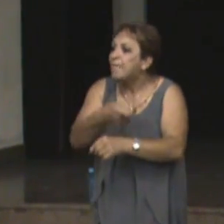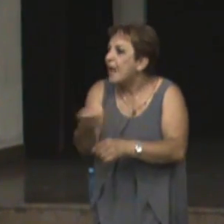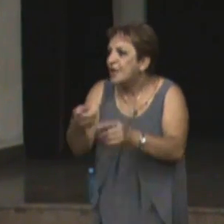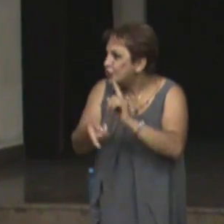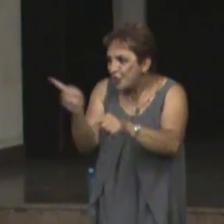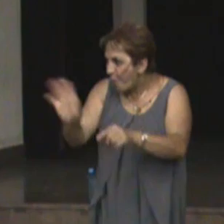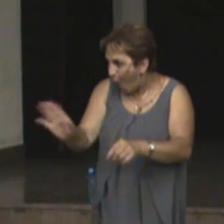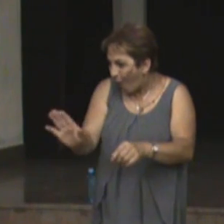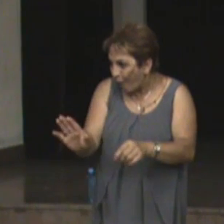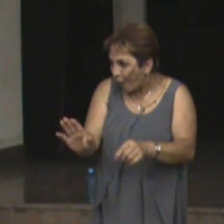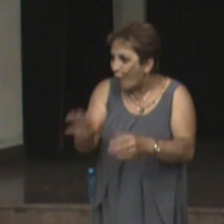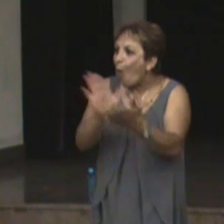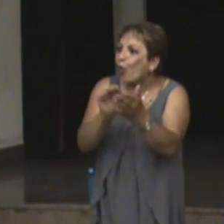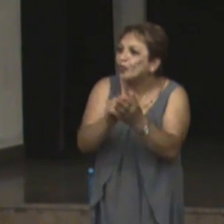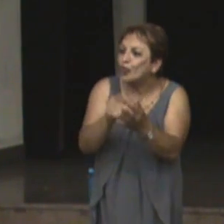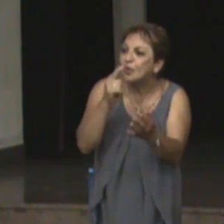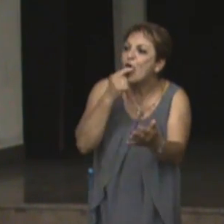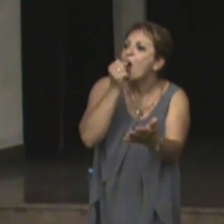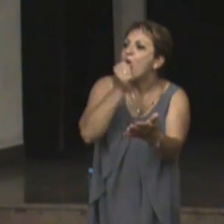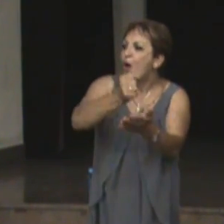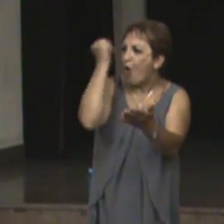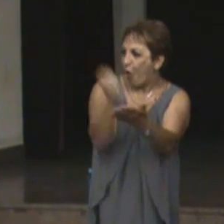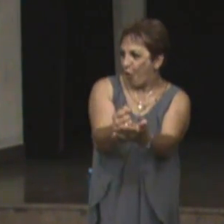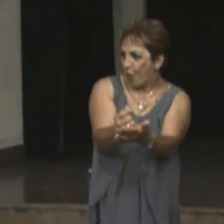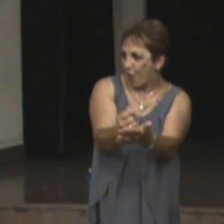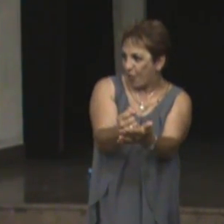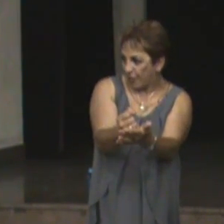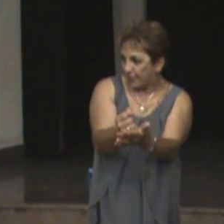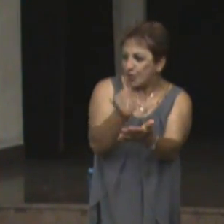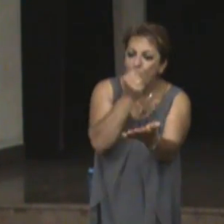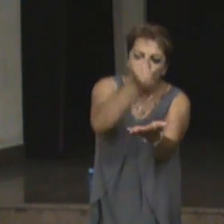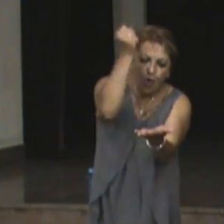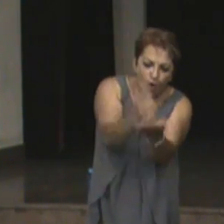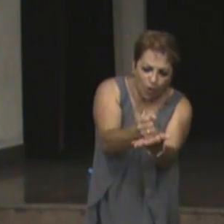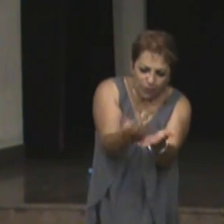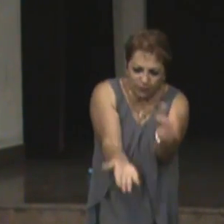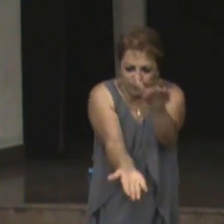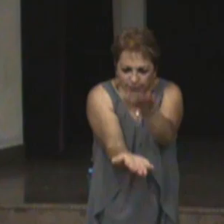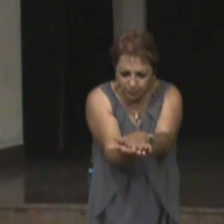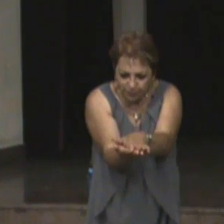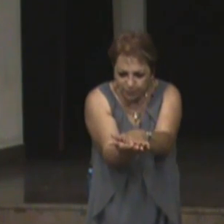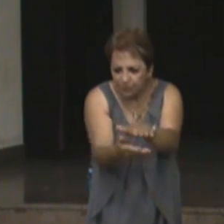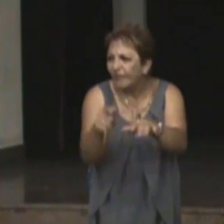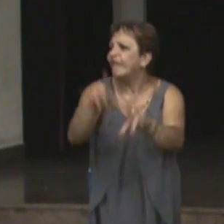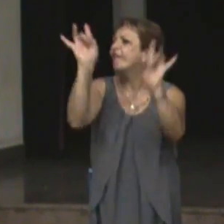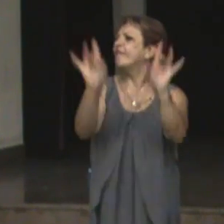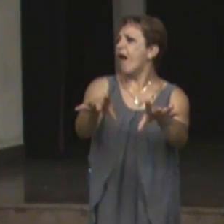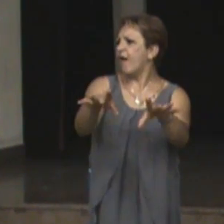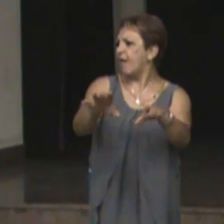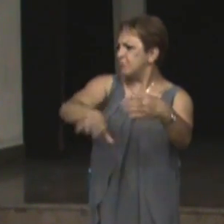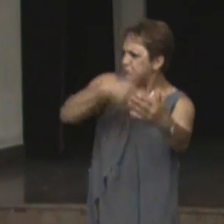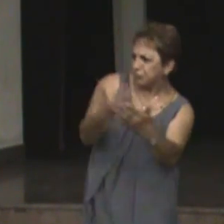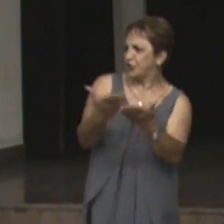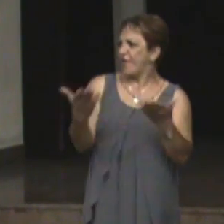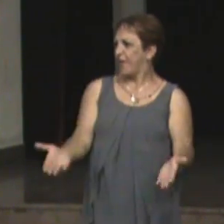այդ շապիկ և կաղապարը, առակը որպես շապիկ և կաղապար, Bun imasta bahbanela minchev aisor.